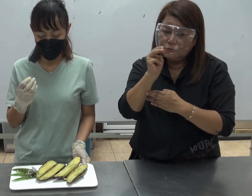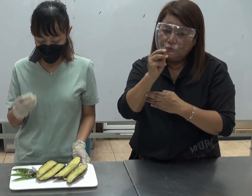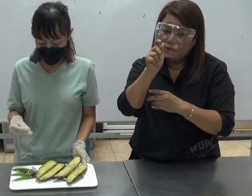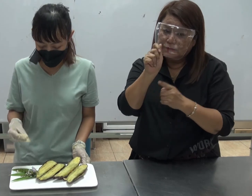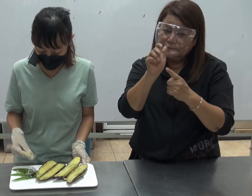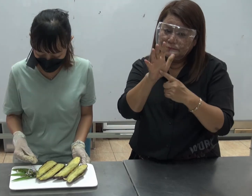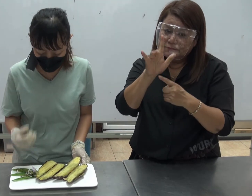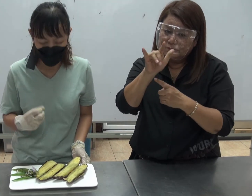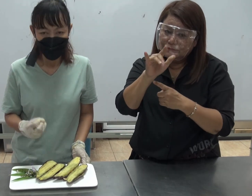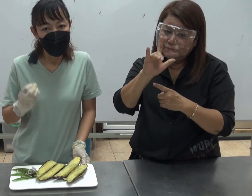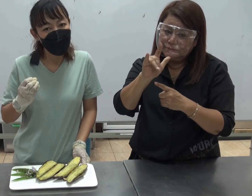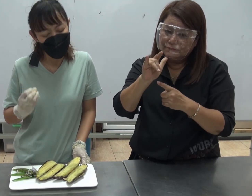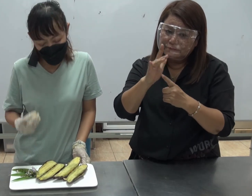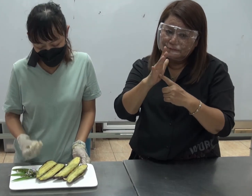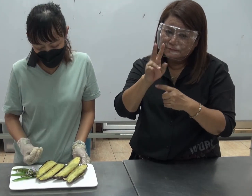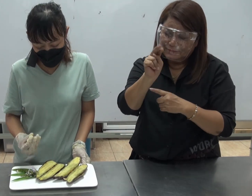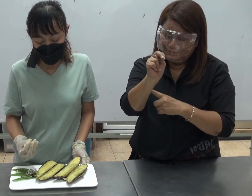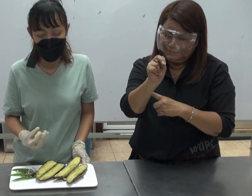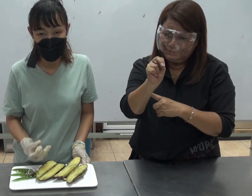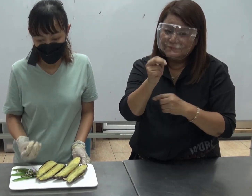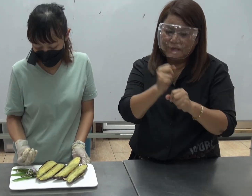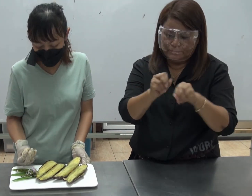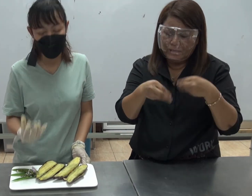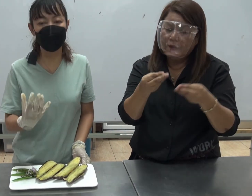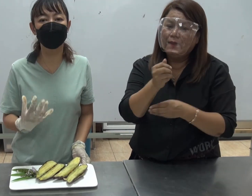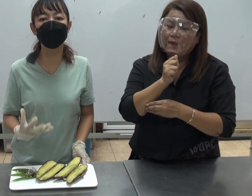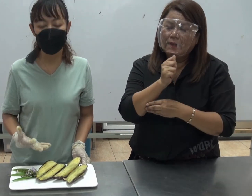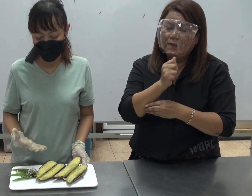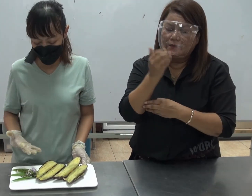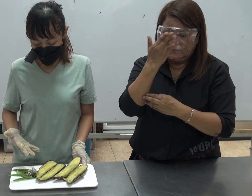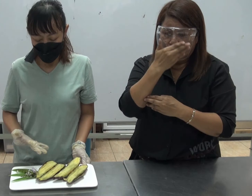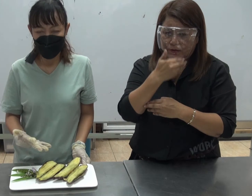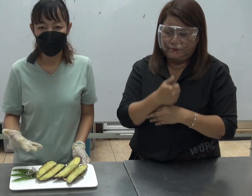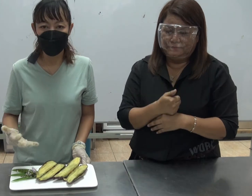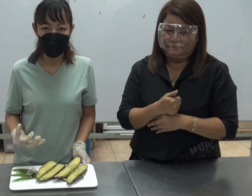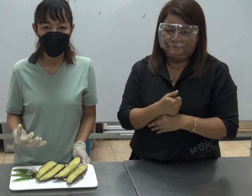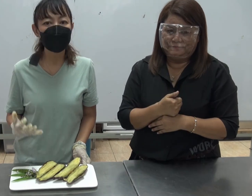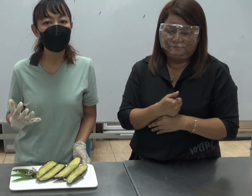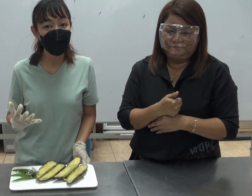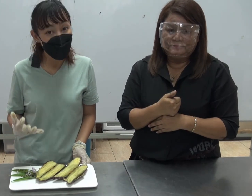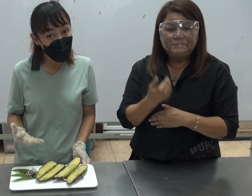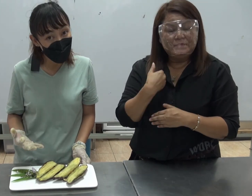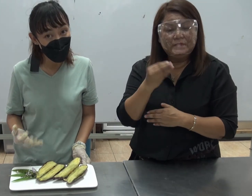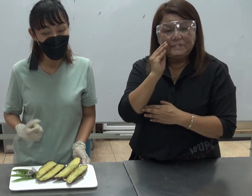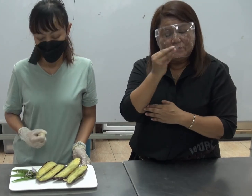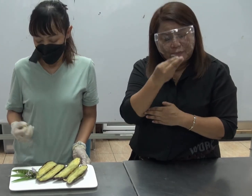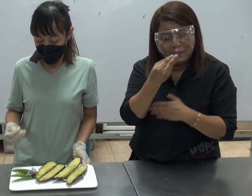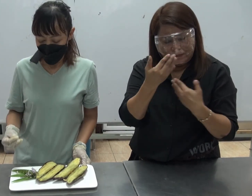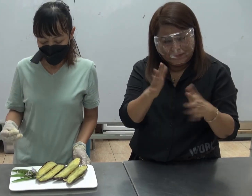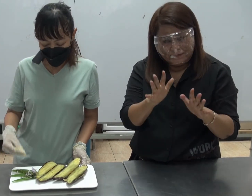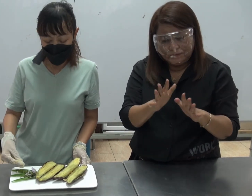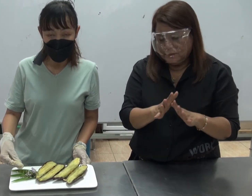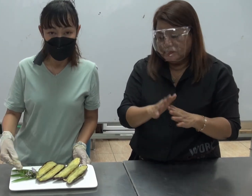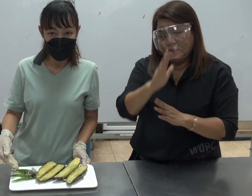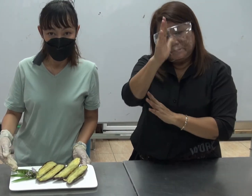ป็นสีม่วงเอามาตกแต่งทำให้จานอาหารหรืออาหารเนี่ยจะโดดเด่นขึ้นมานะคะก็จะสวยงามเมื่อมีดอกไม้แล้วเ